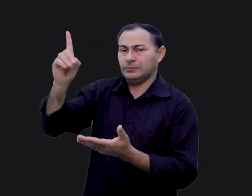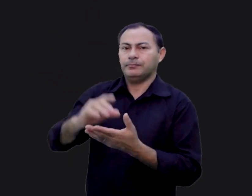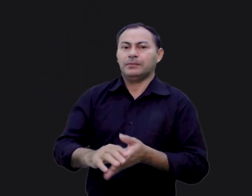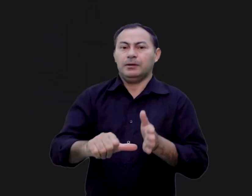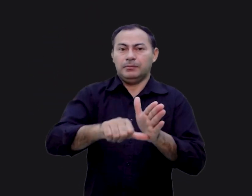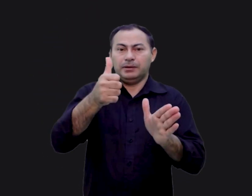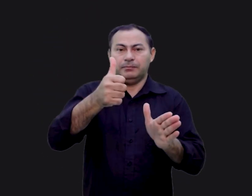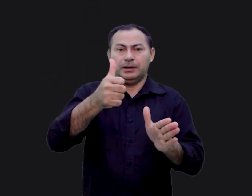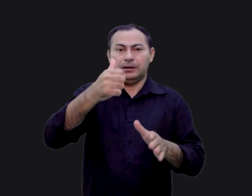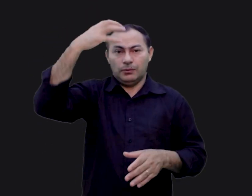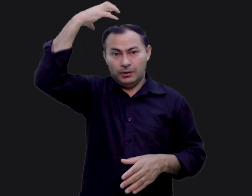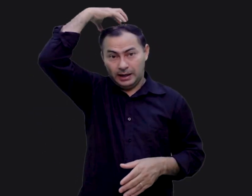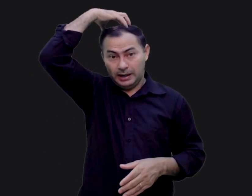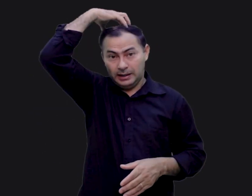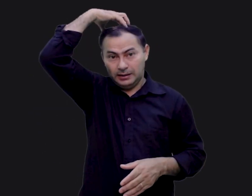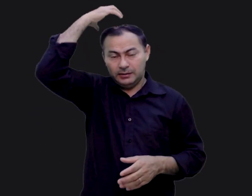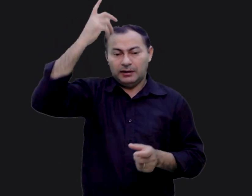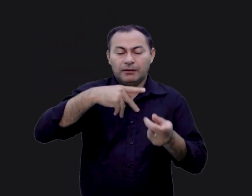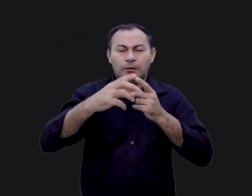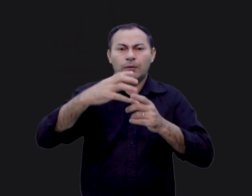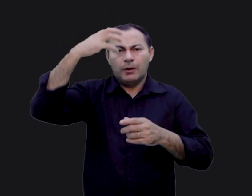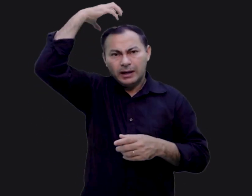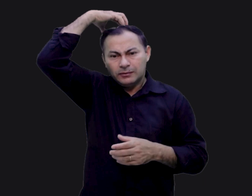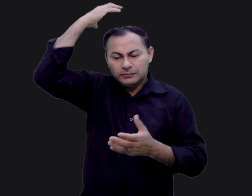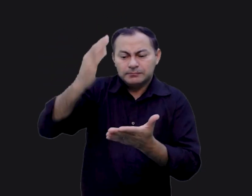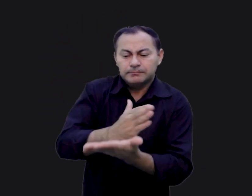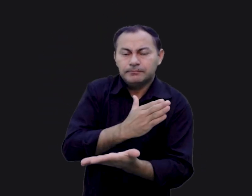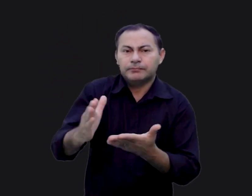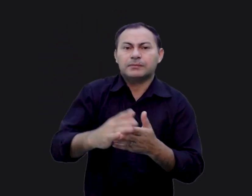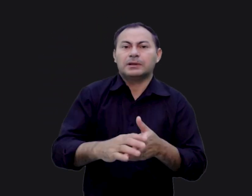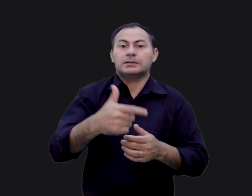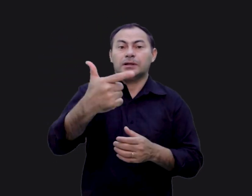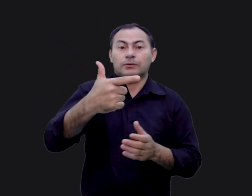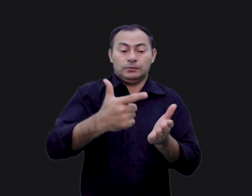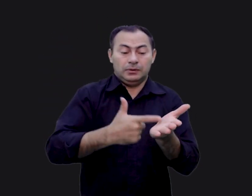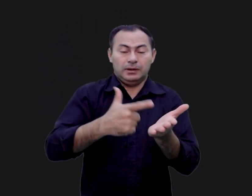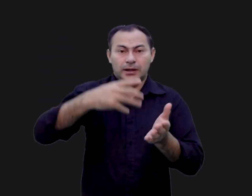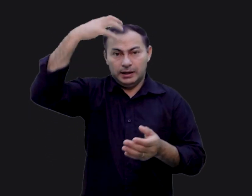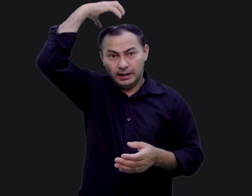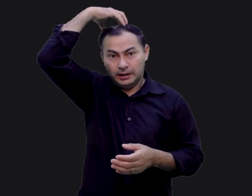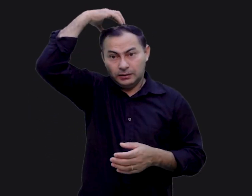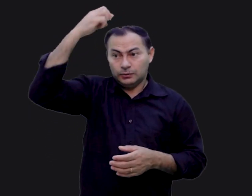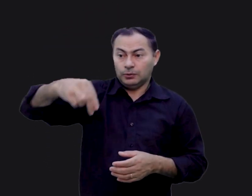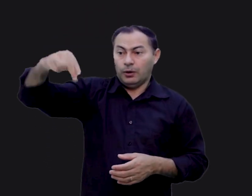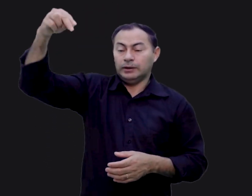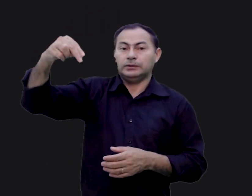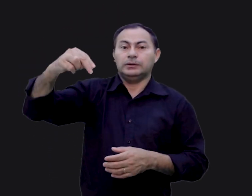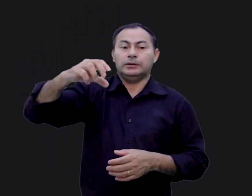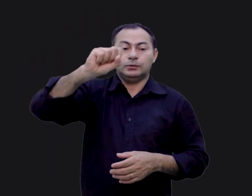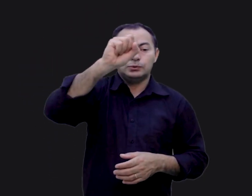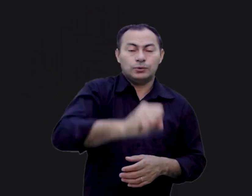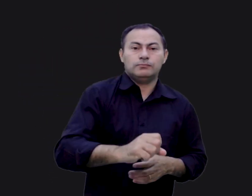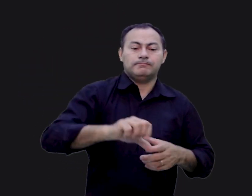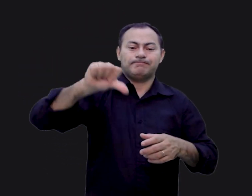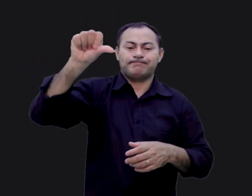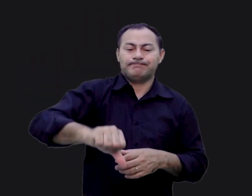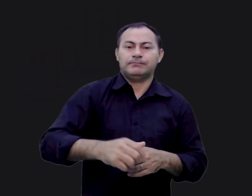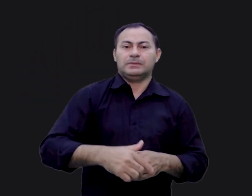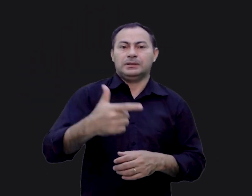Em 1 Reis nós lemos a descrição de como o reino foi dividido. Em 2 Reis os reinos do norte e do sul caem. Em